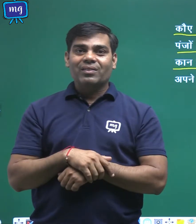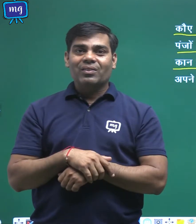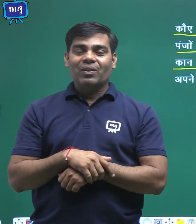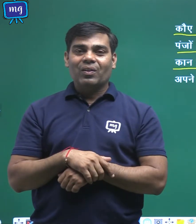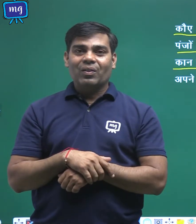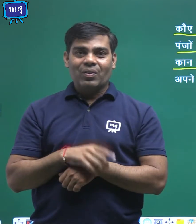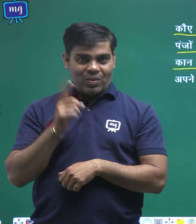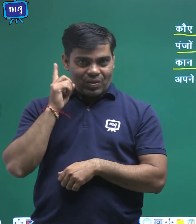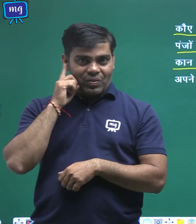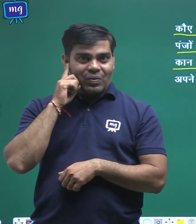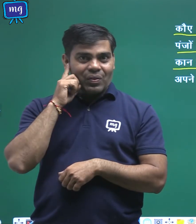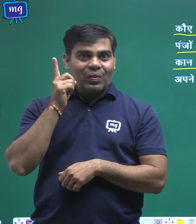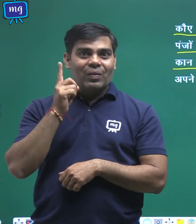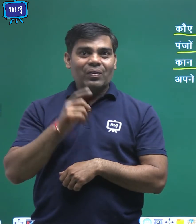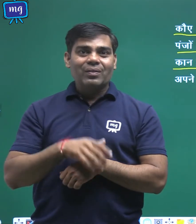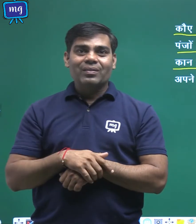सुन लो